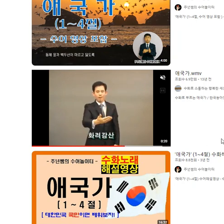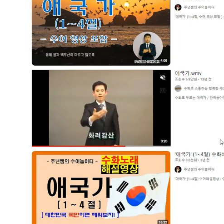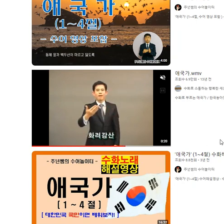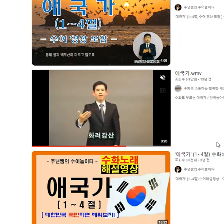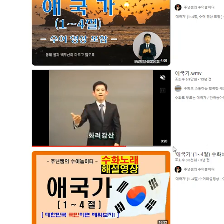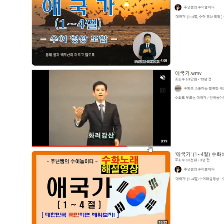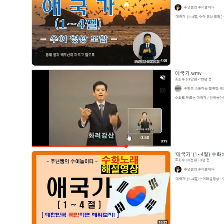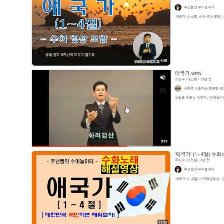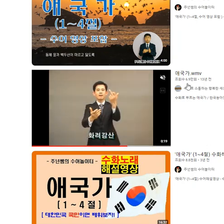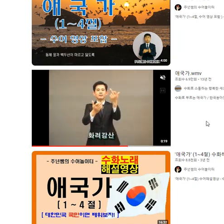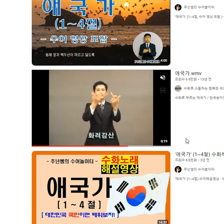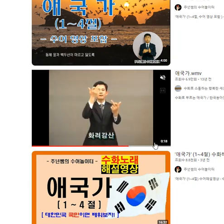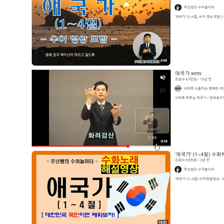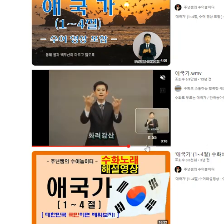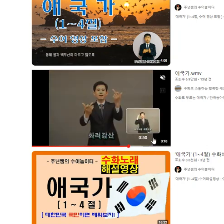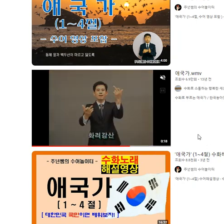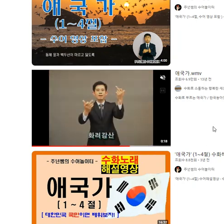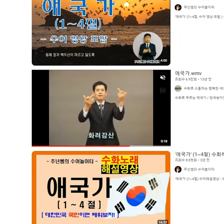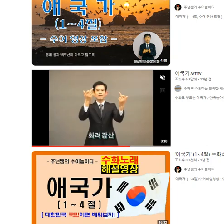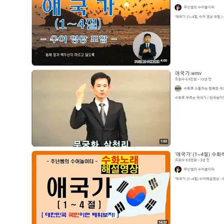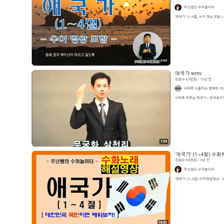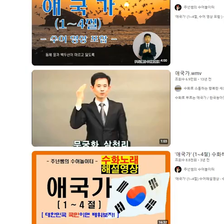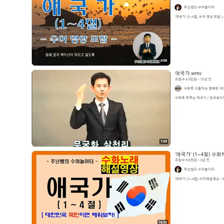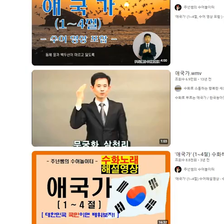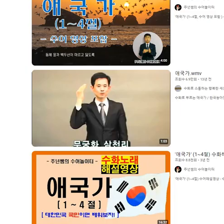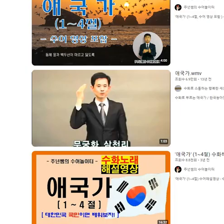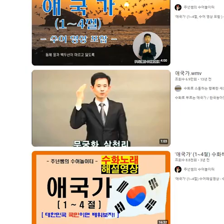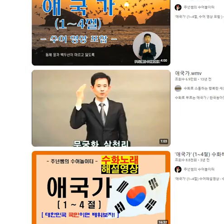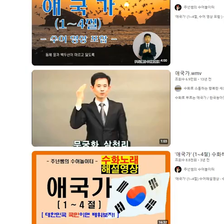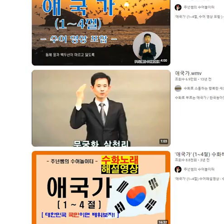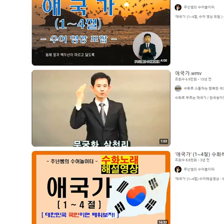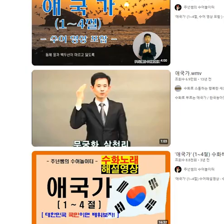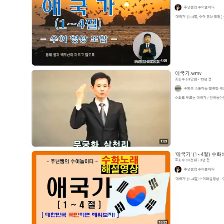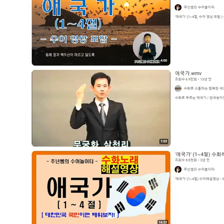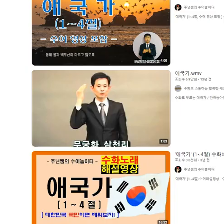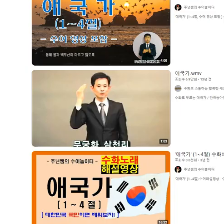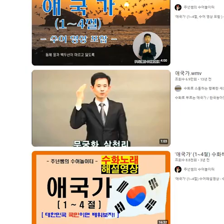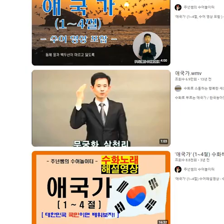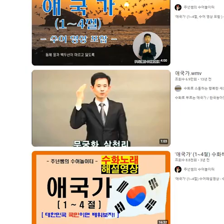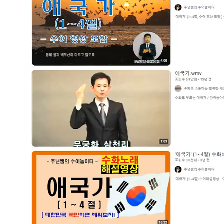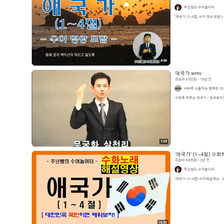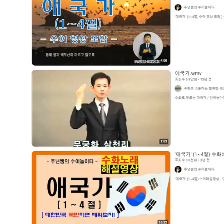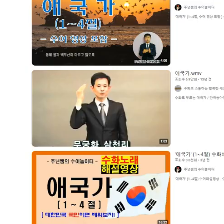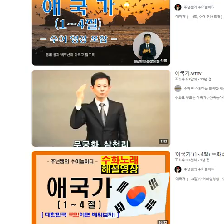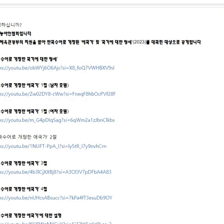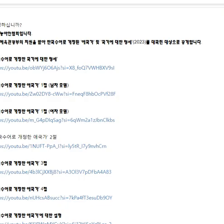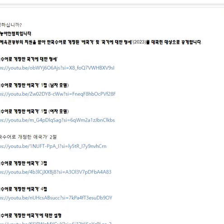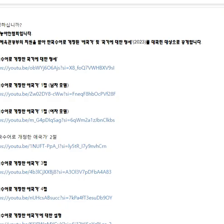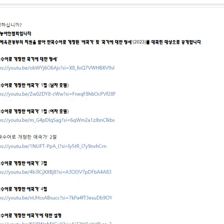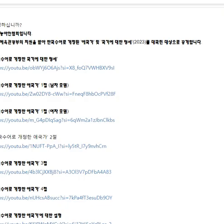대응되어 있고 거의 완벽한 수지 한국어죠. 그래서 농인들이 좀 문제 제기를 해서